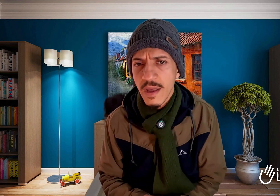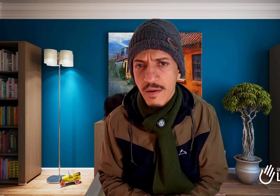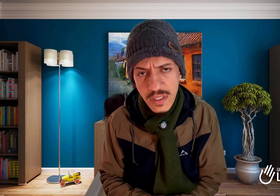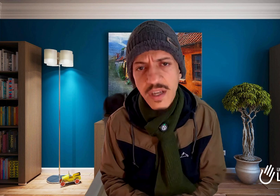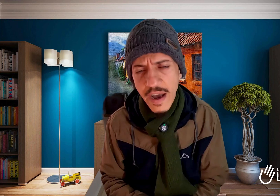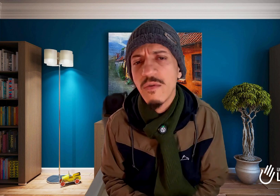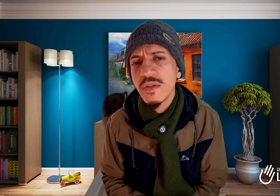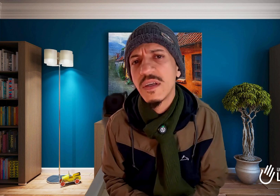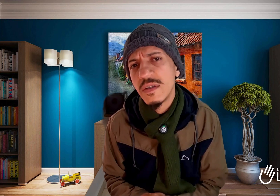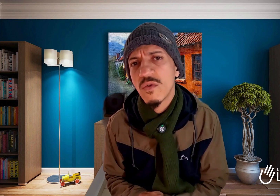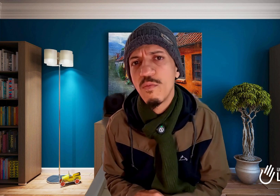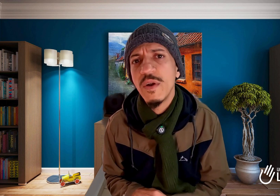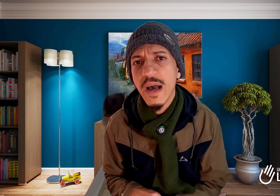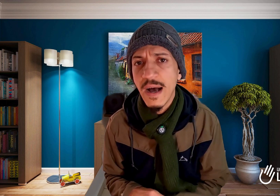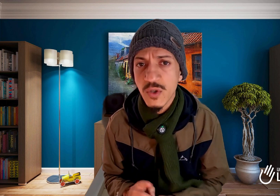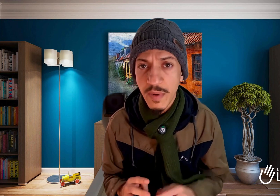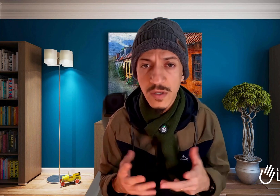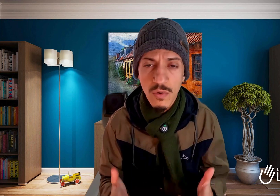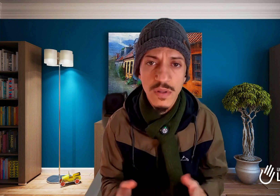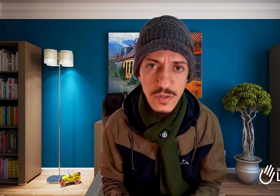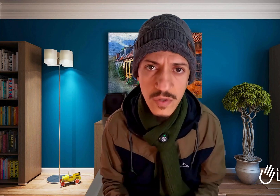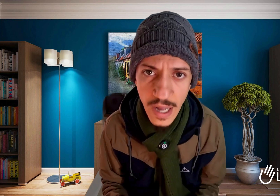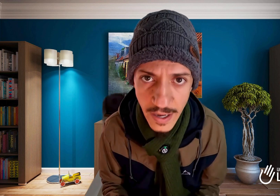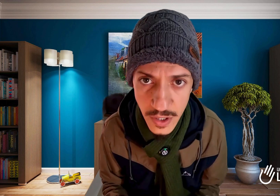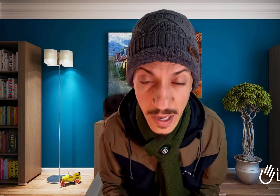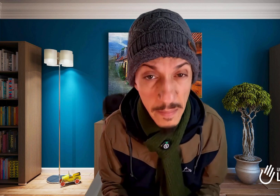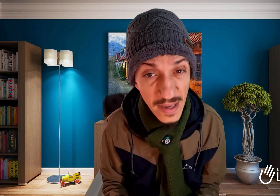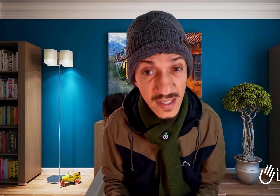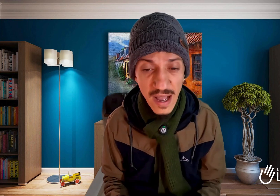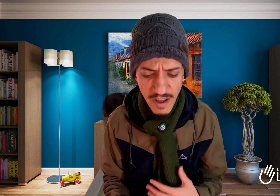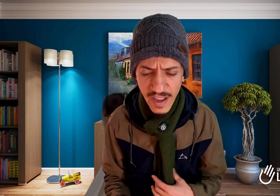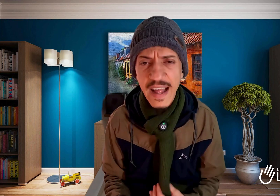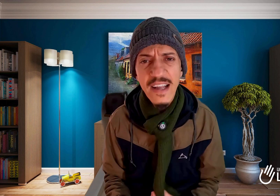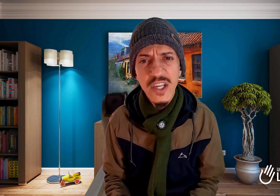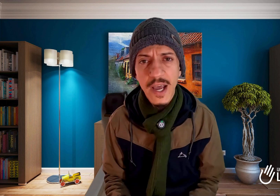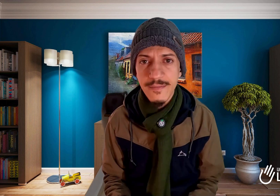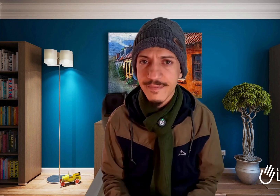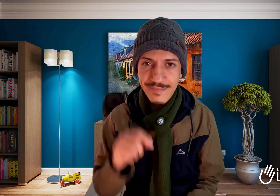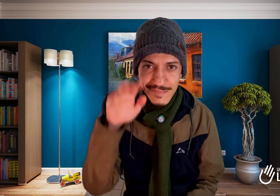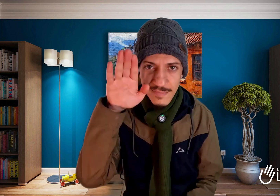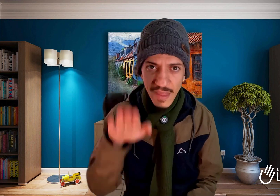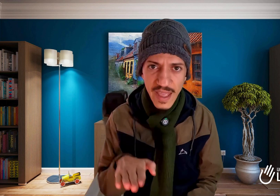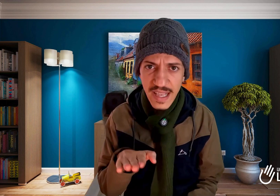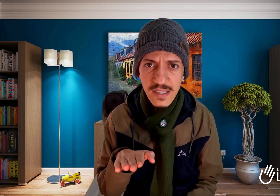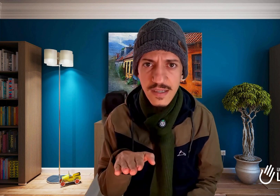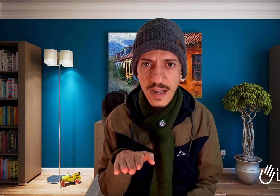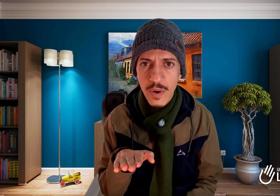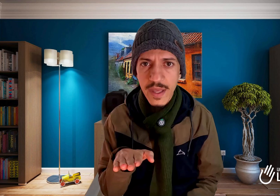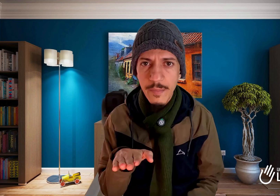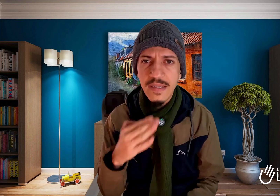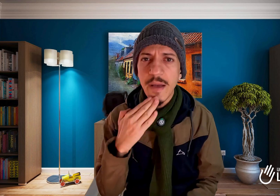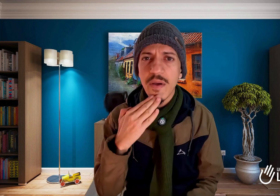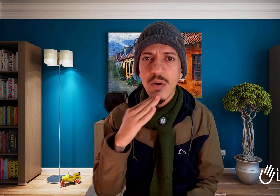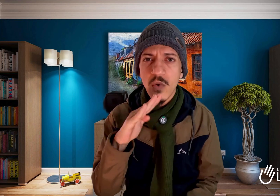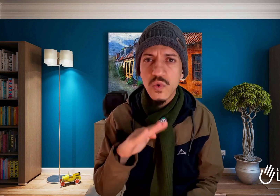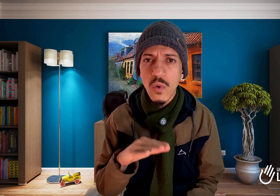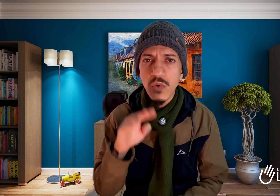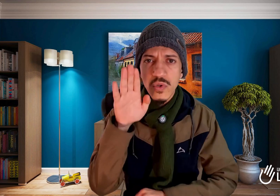você vai conseguir se comunicar sobre esse contexto de tarde. Mas a verdade é, esse sinal aqui, percebe? Os outros